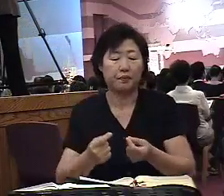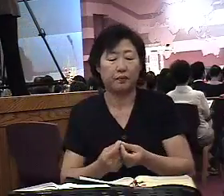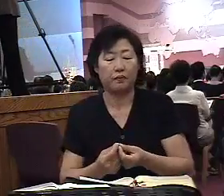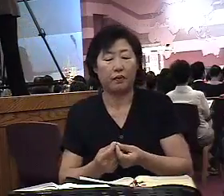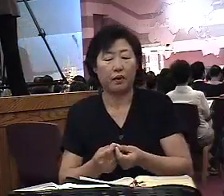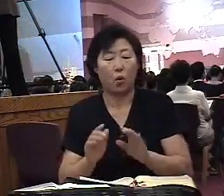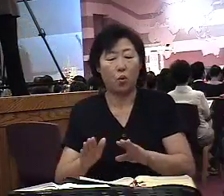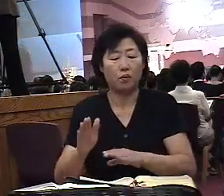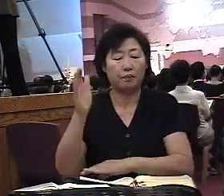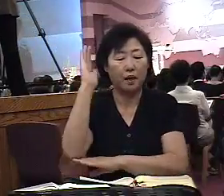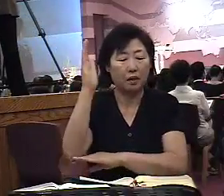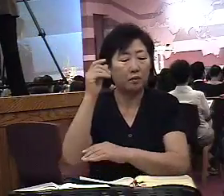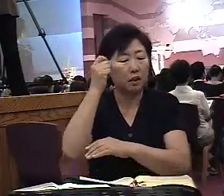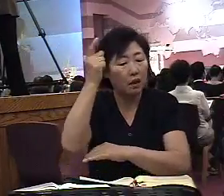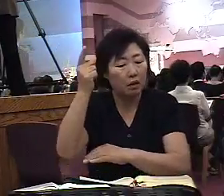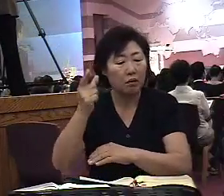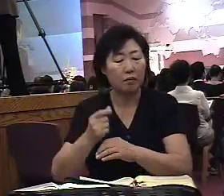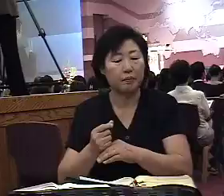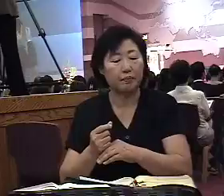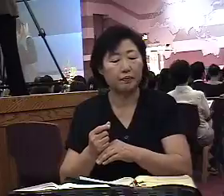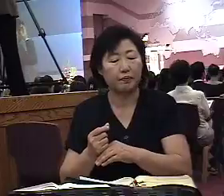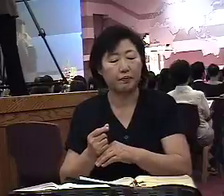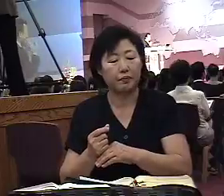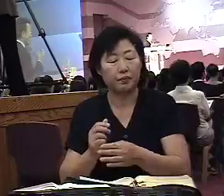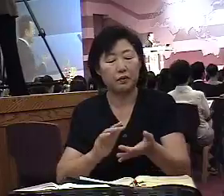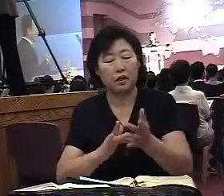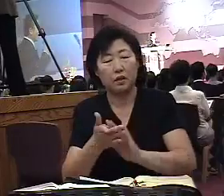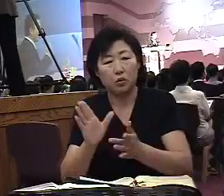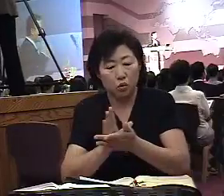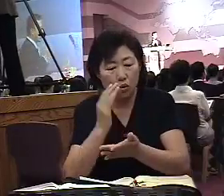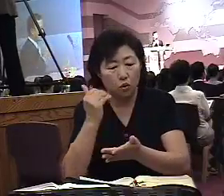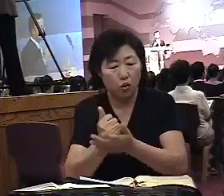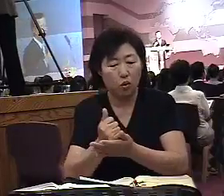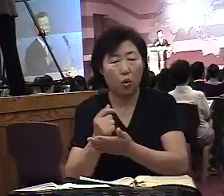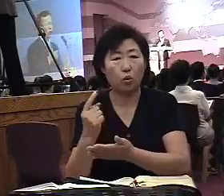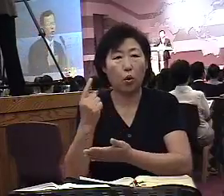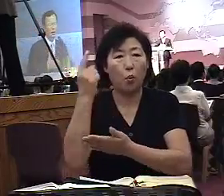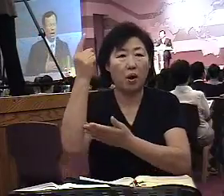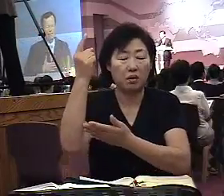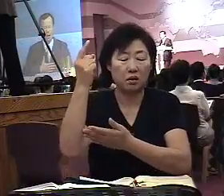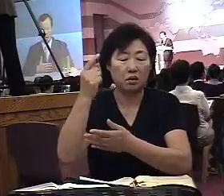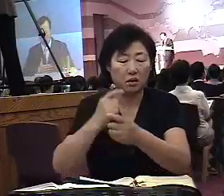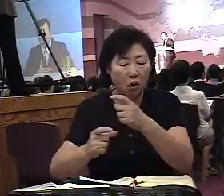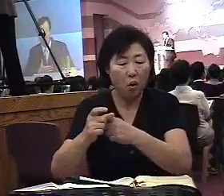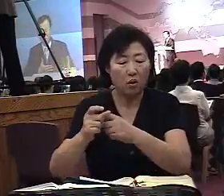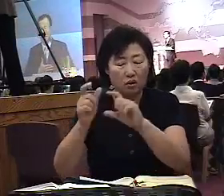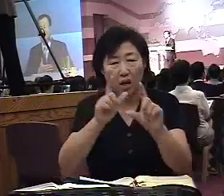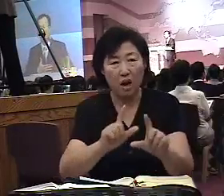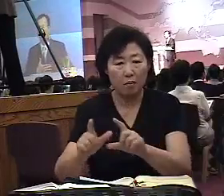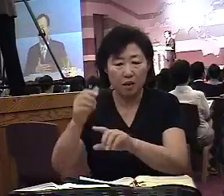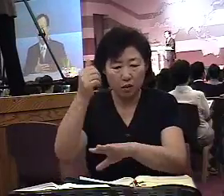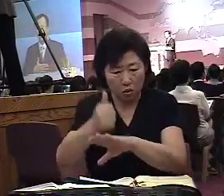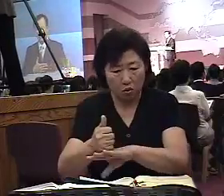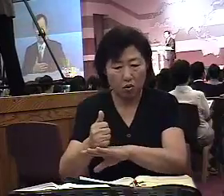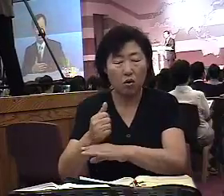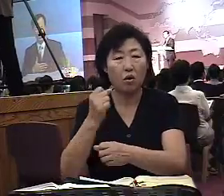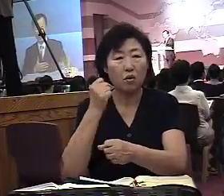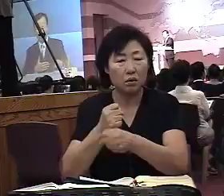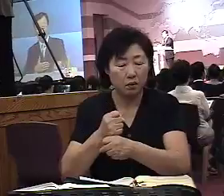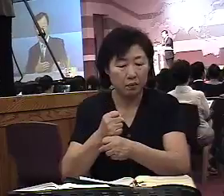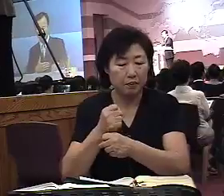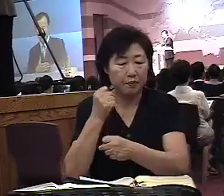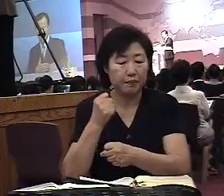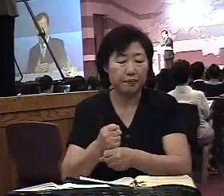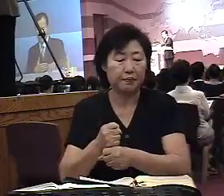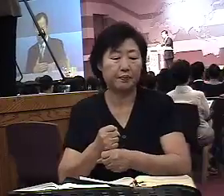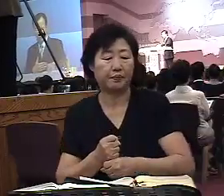오늘 이 말씀을 깨달으며 예수 그리스도가 높아지는 것을 우리의 삶의 결론으로 삼고 이 말씀을